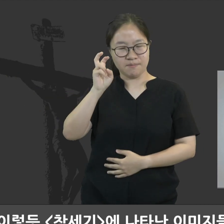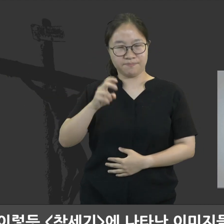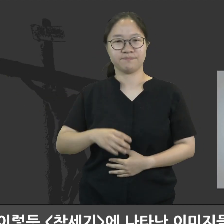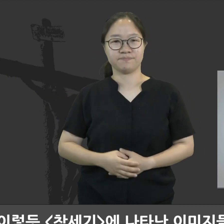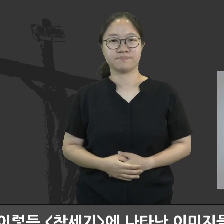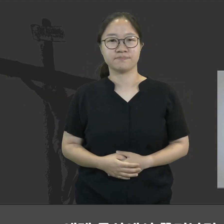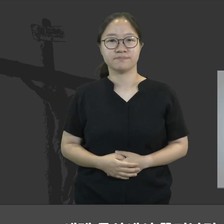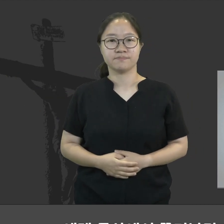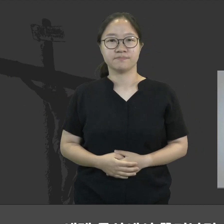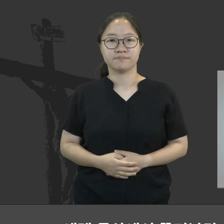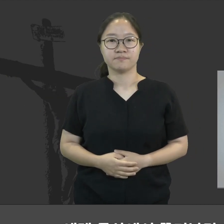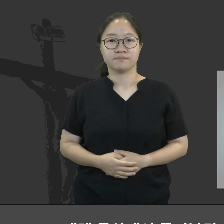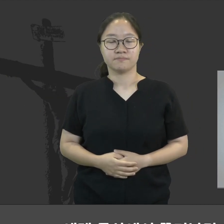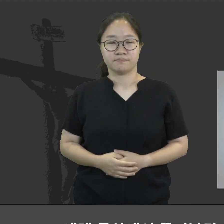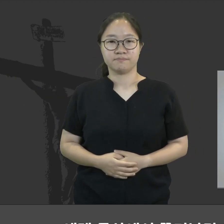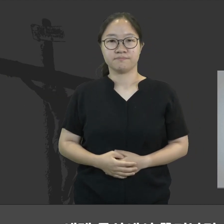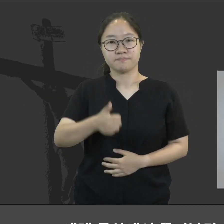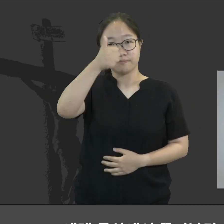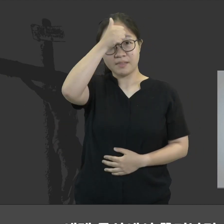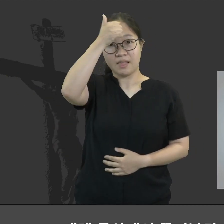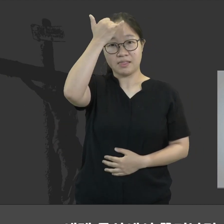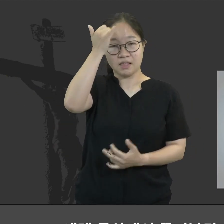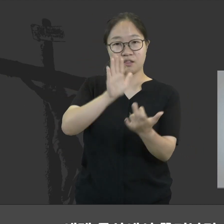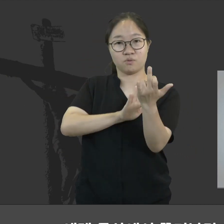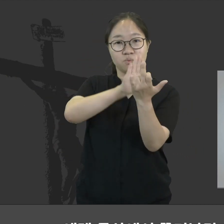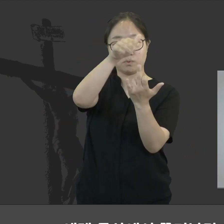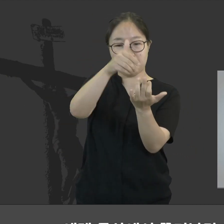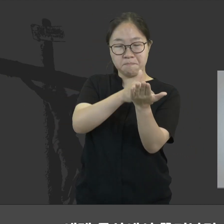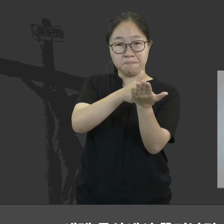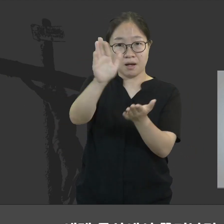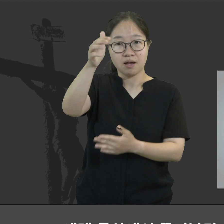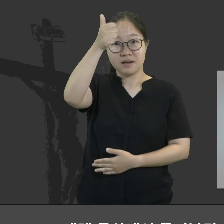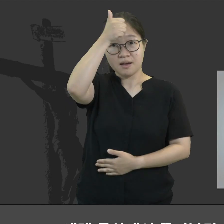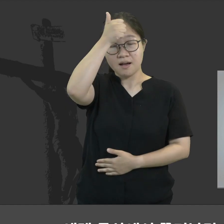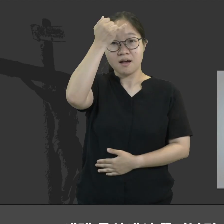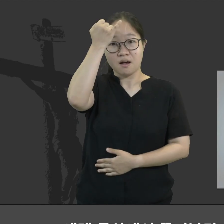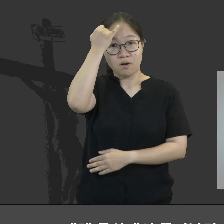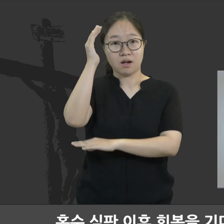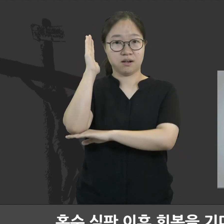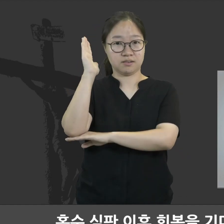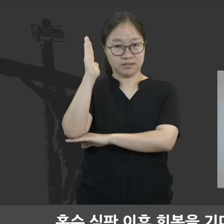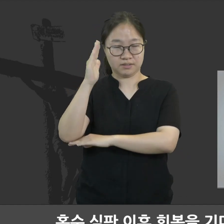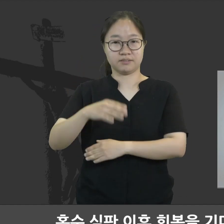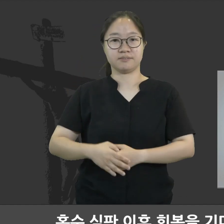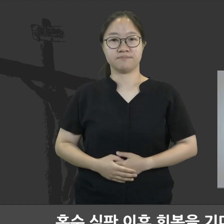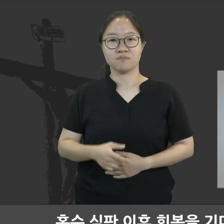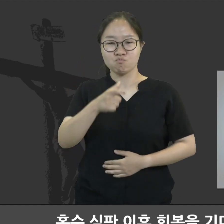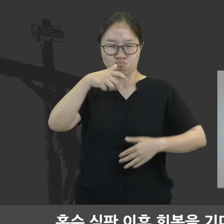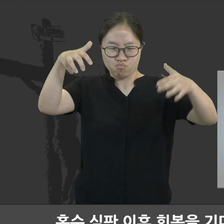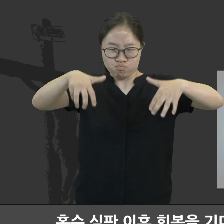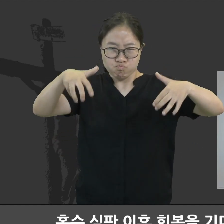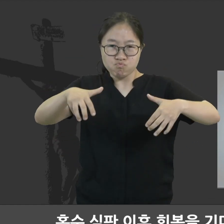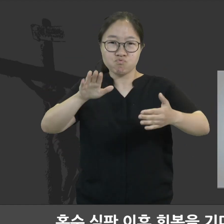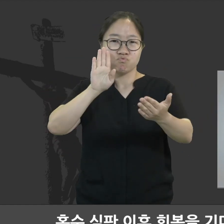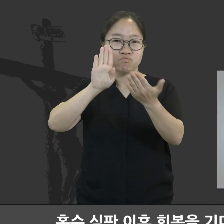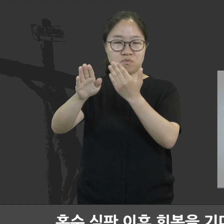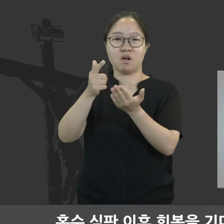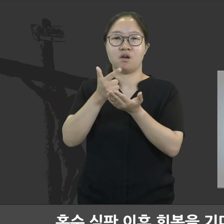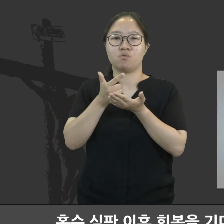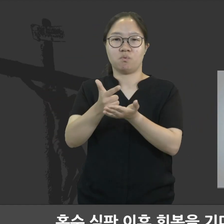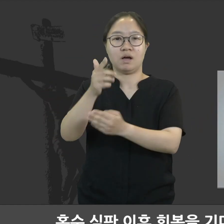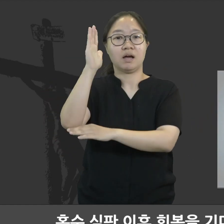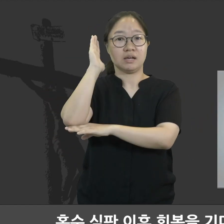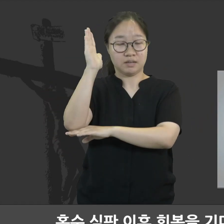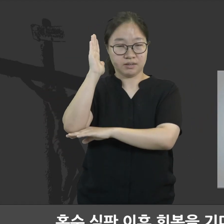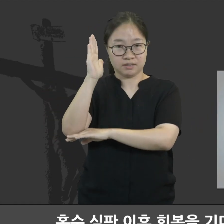것입니다. 에덴 동산에서 쫓겨났던 아담과 하와 이야기, 홍수 심판 이후 회복을 기다렸던